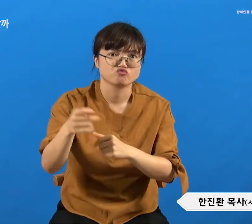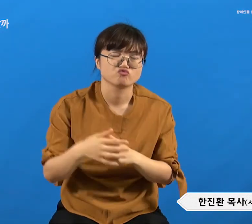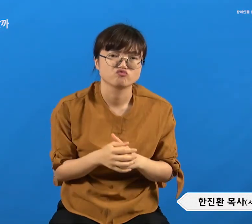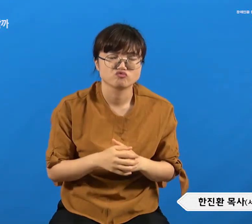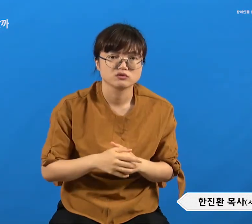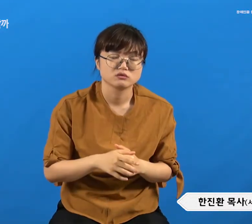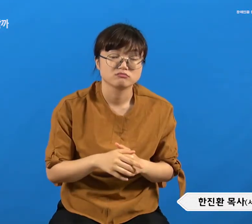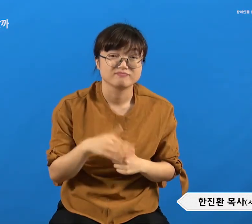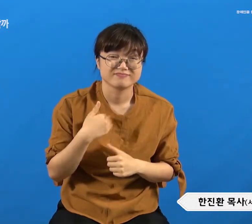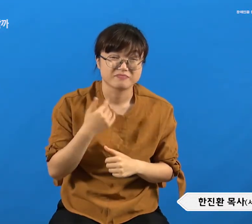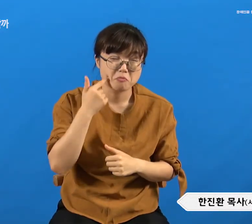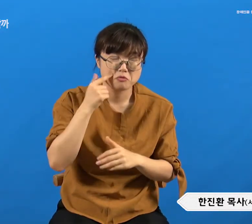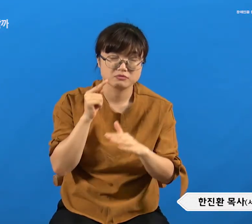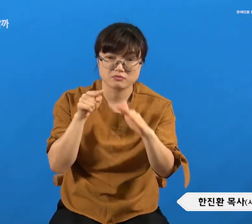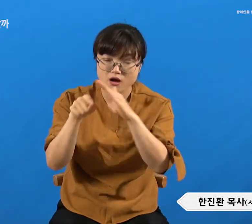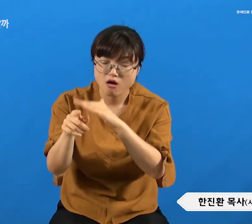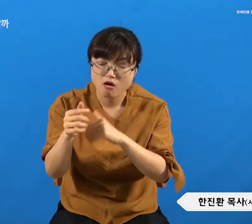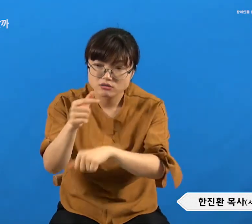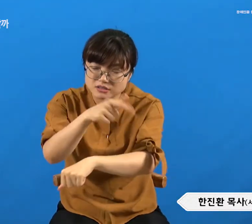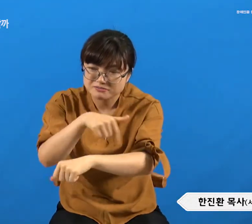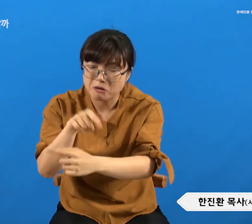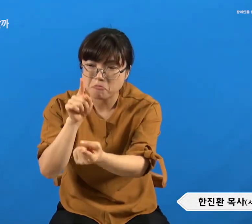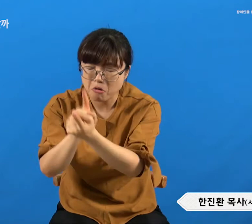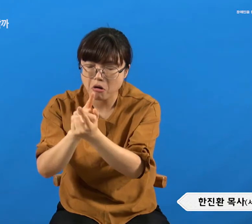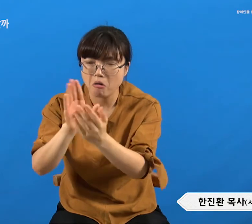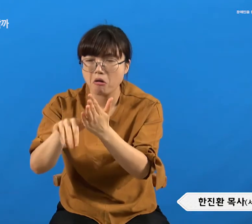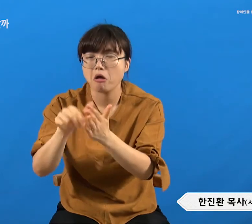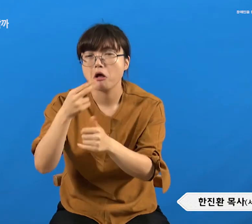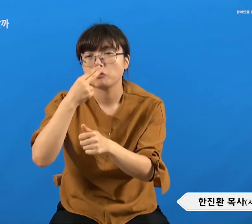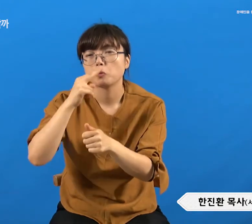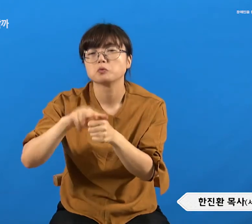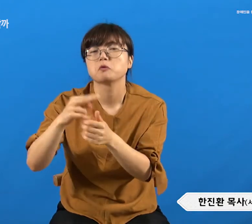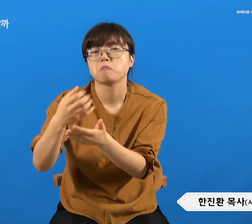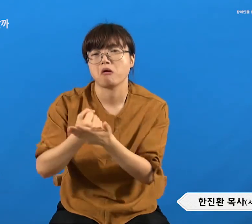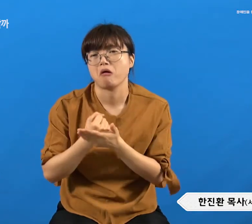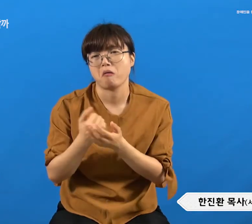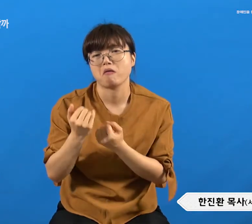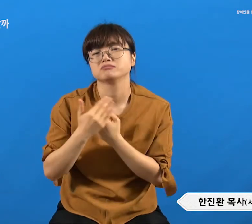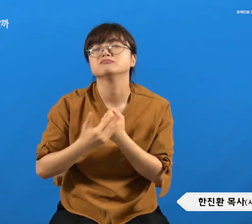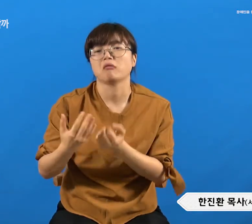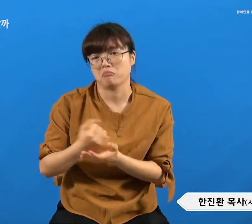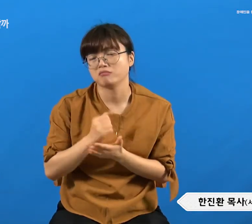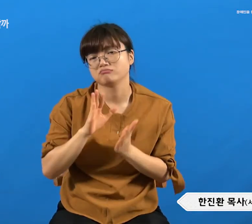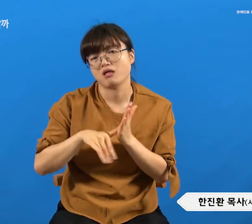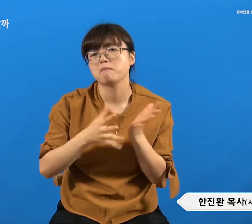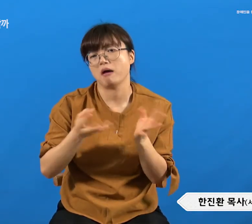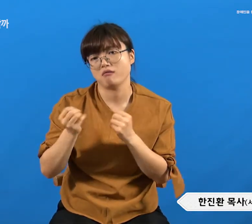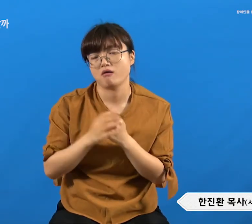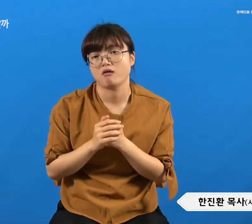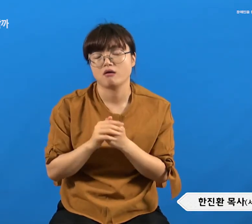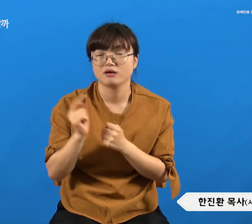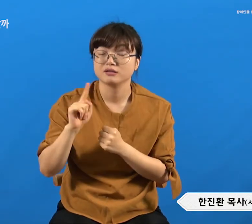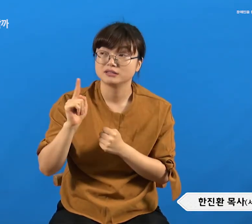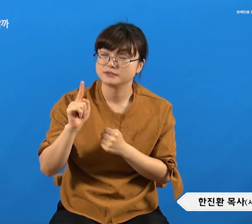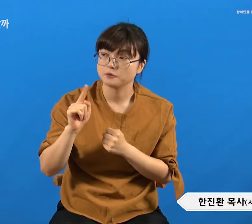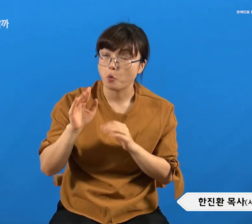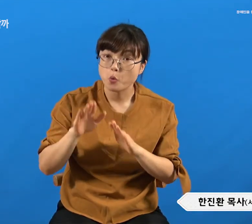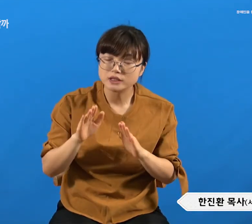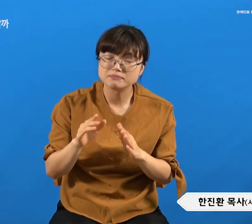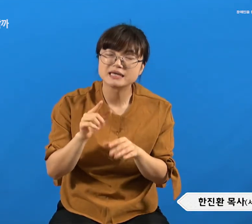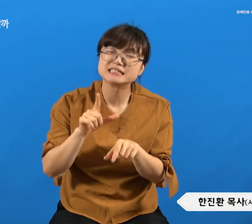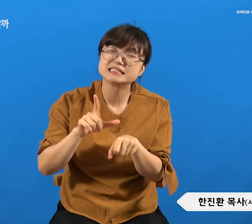제가 하노이 갈 때마다 그 집사님 보면서 도전도 많이 받고 은혜도 많이 받습니다. 이번에는 시간이 좀